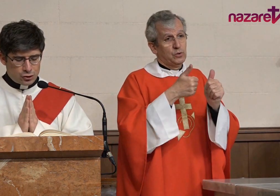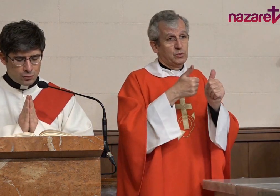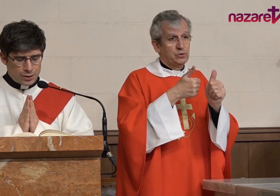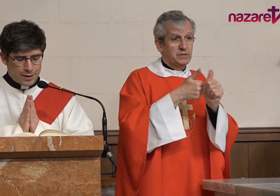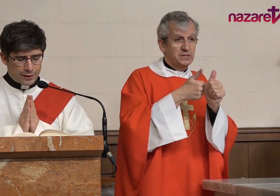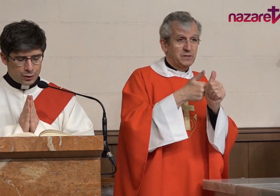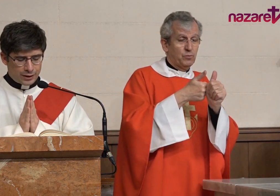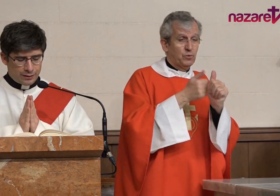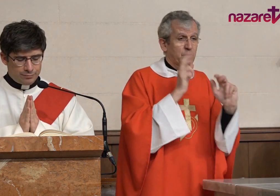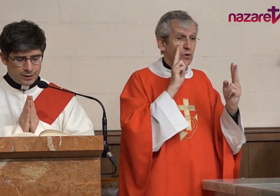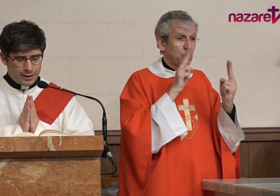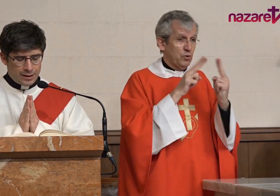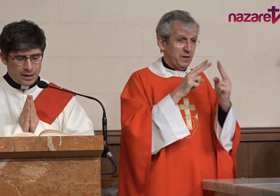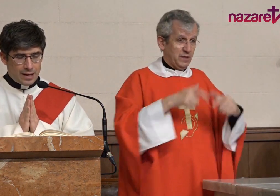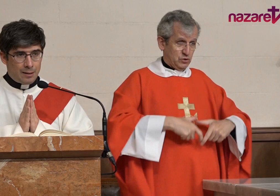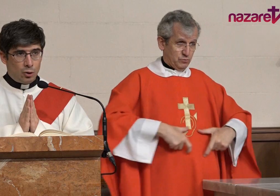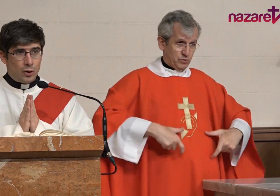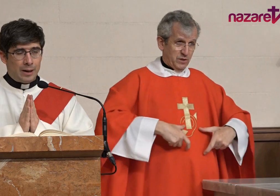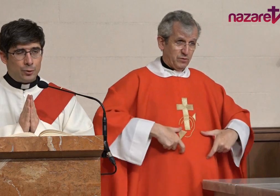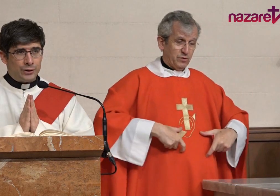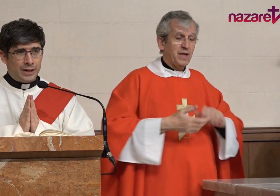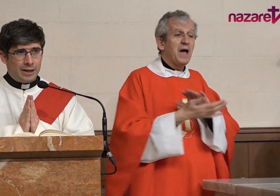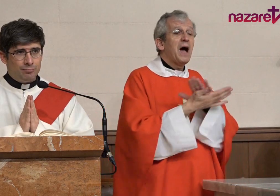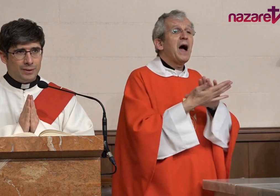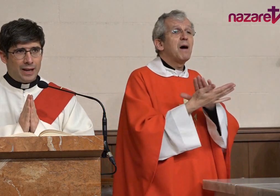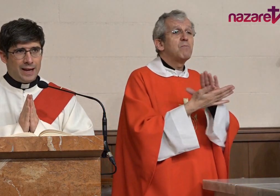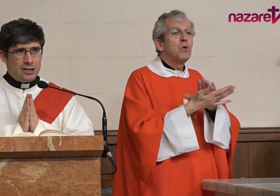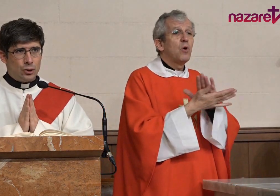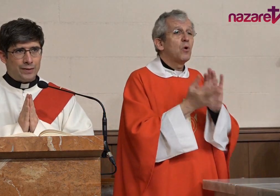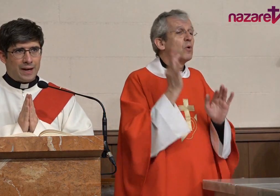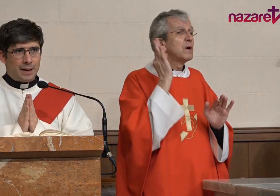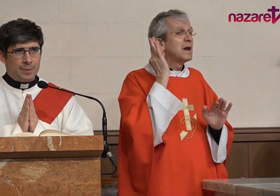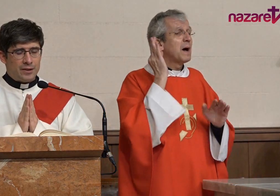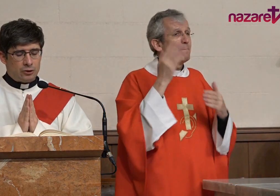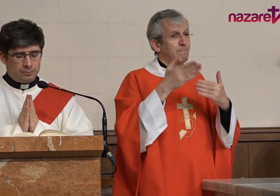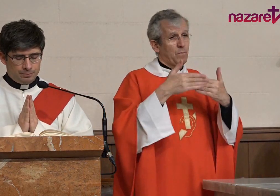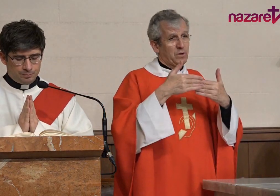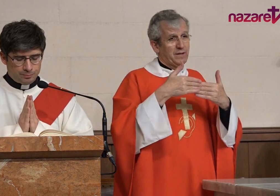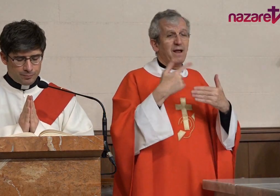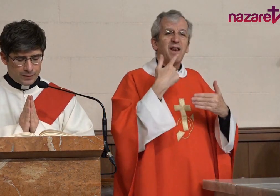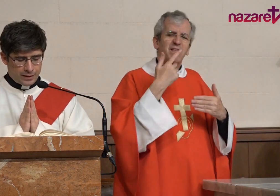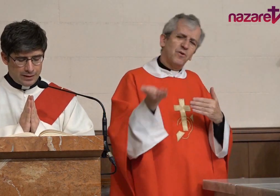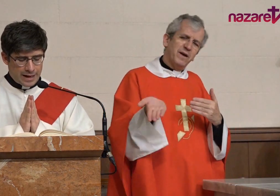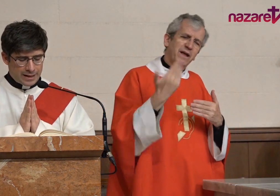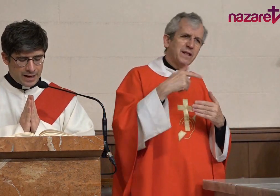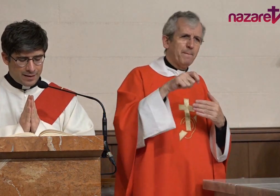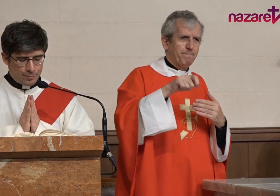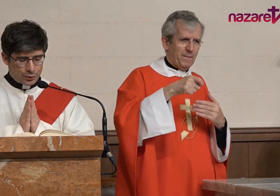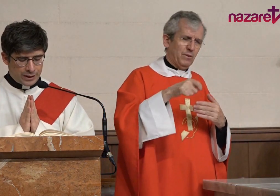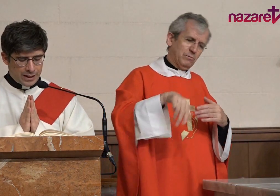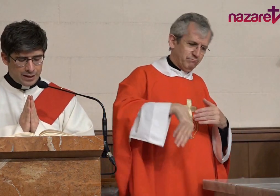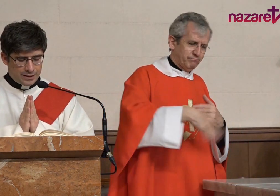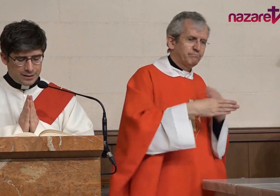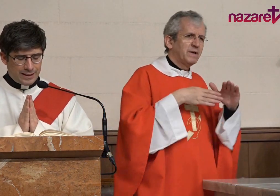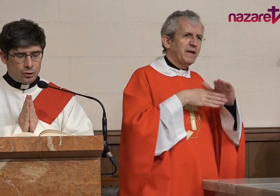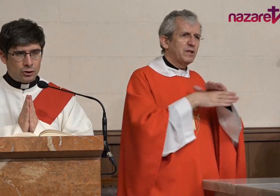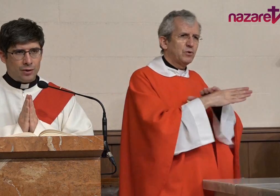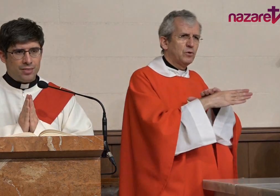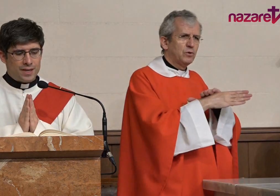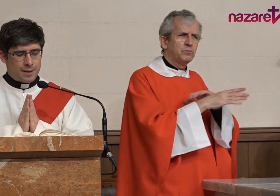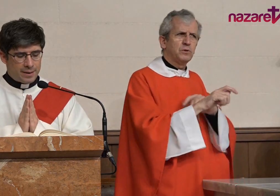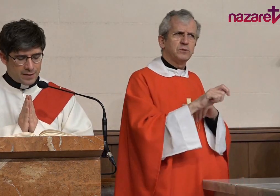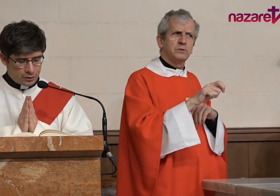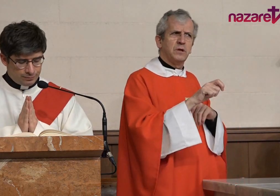conocido del sumo sacerdote. Habló a la portera e hizo entrar a Pedro. La criada portera